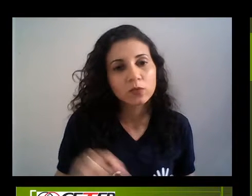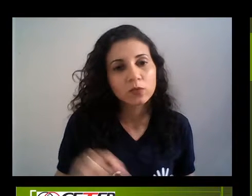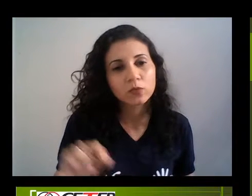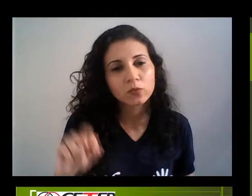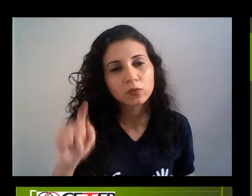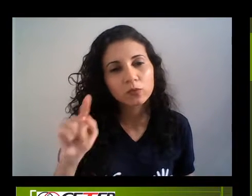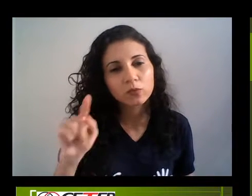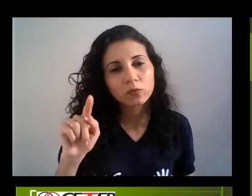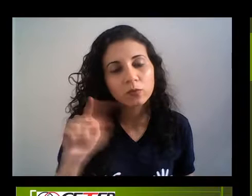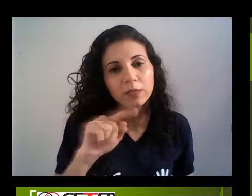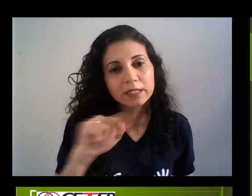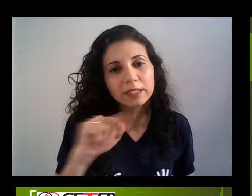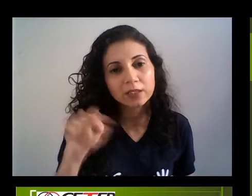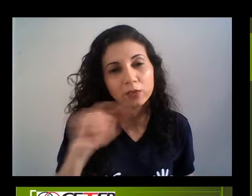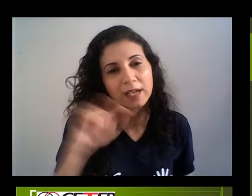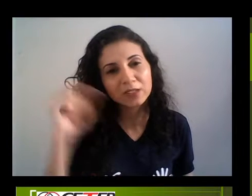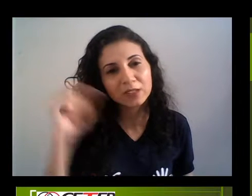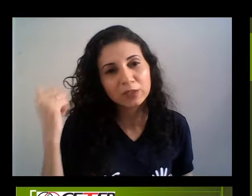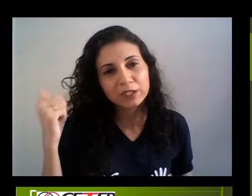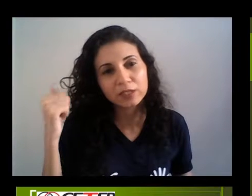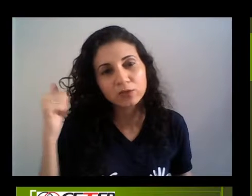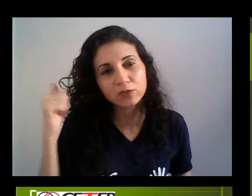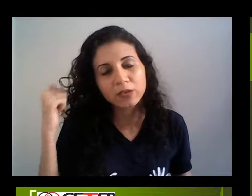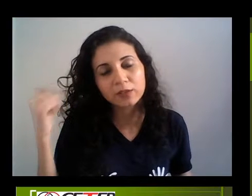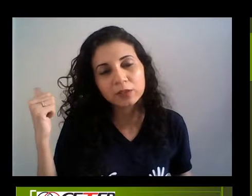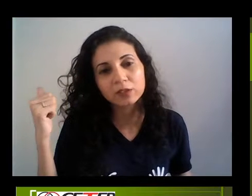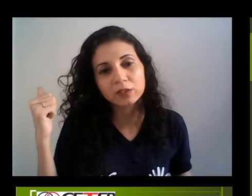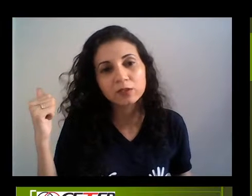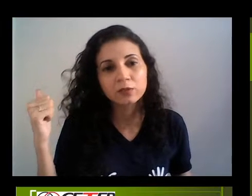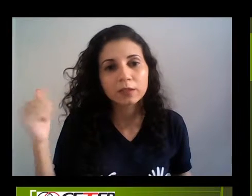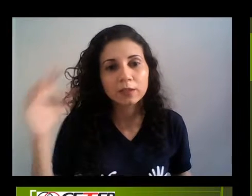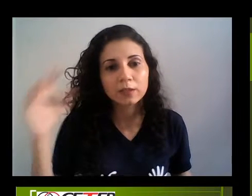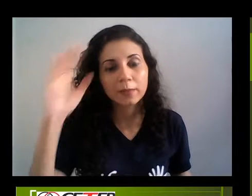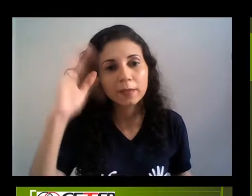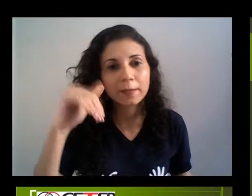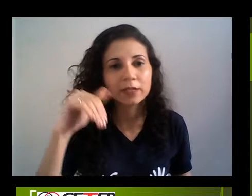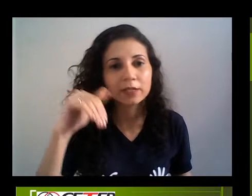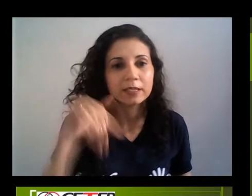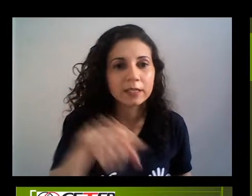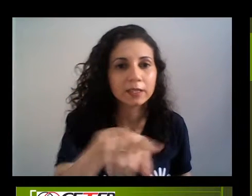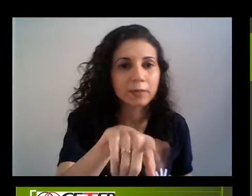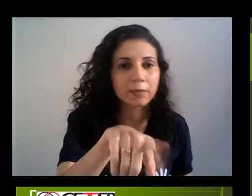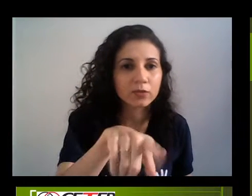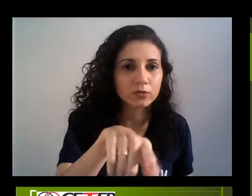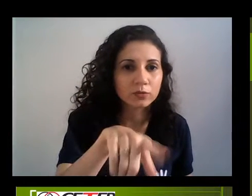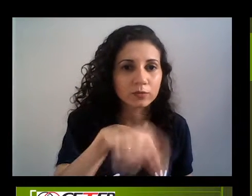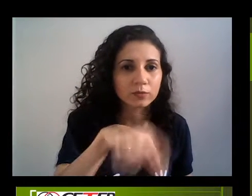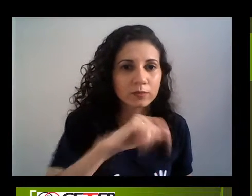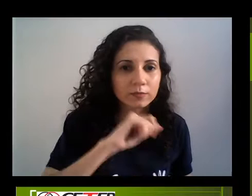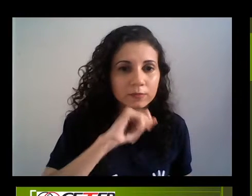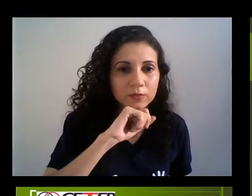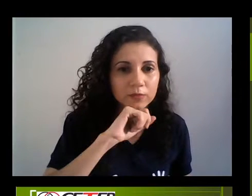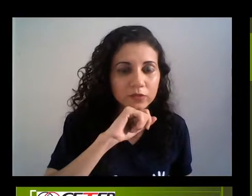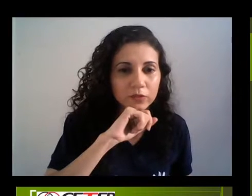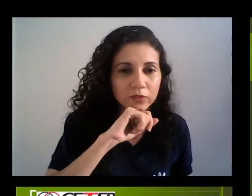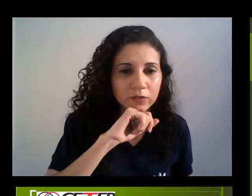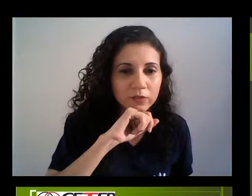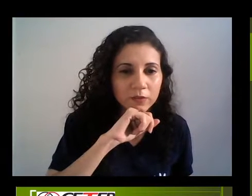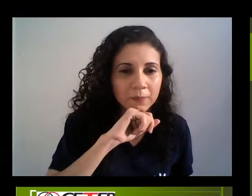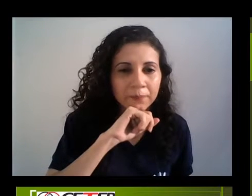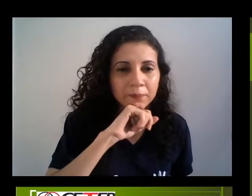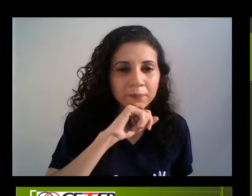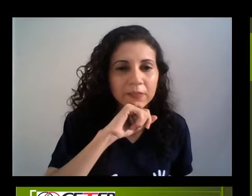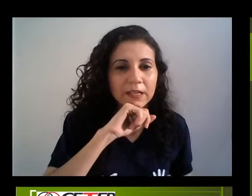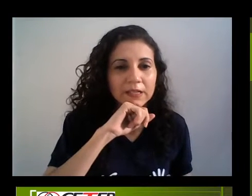Tem um quadradinho lá no início, na primeira página. Tem aqui embaixo do